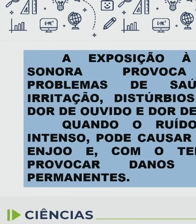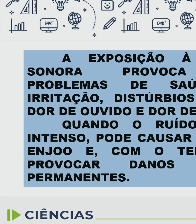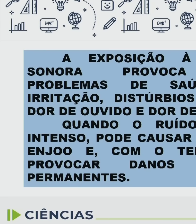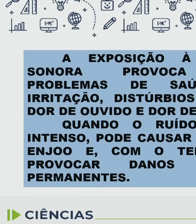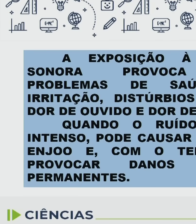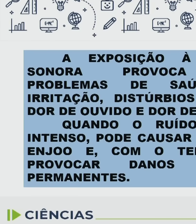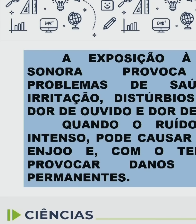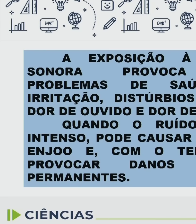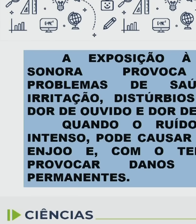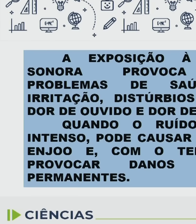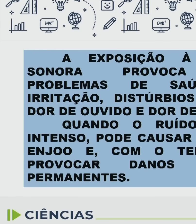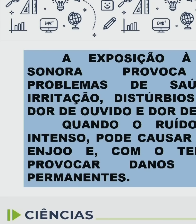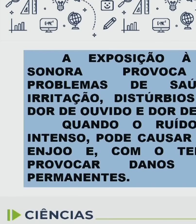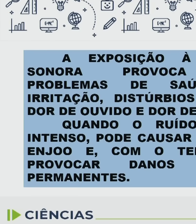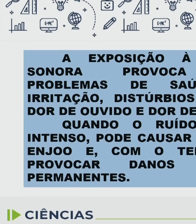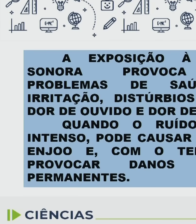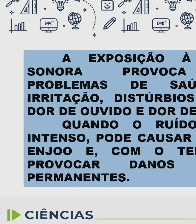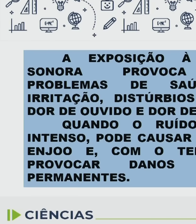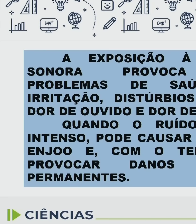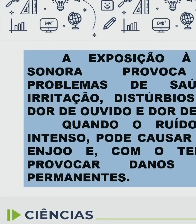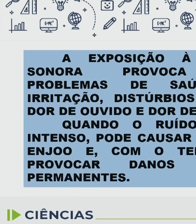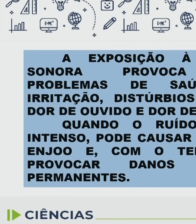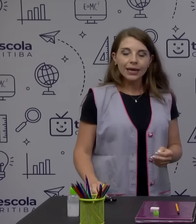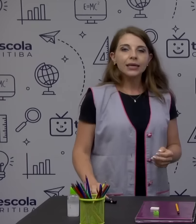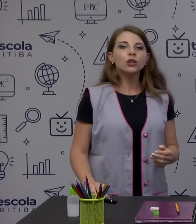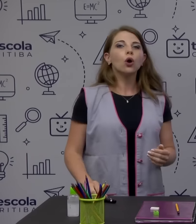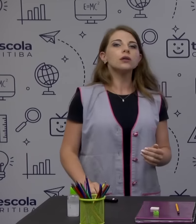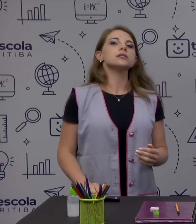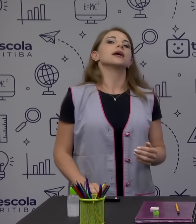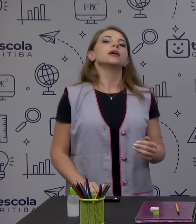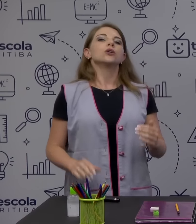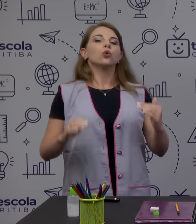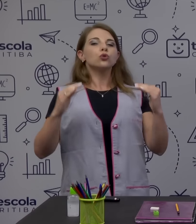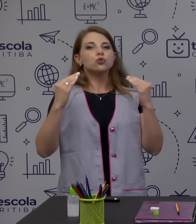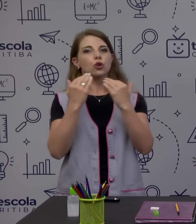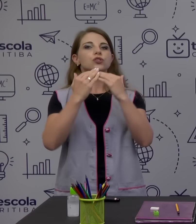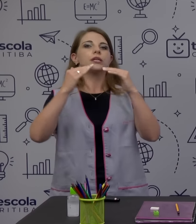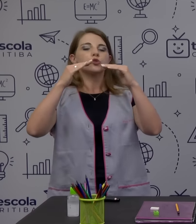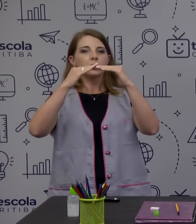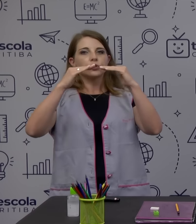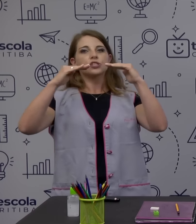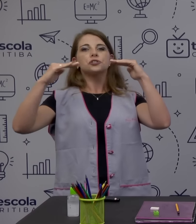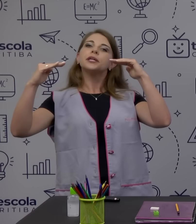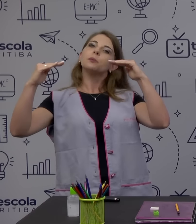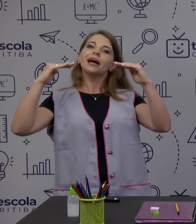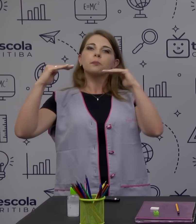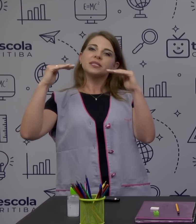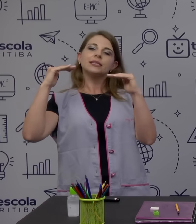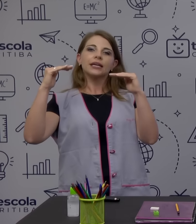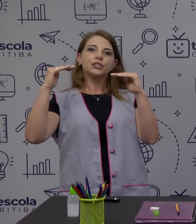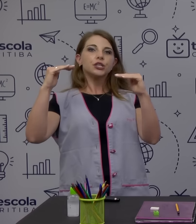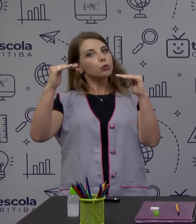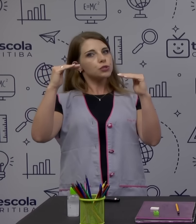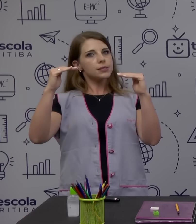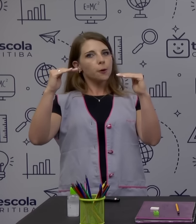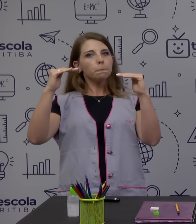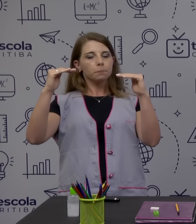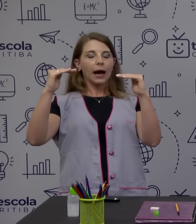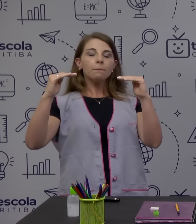auditivos permanentes. O que significa isso, gente? Que nós, né, todos os nossos seres humanos, a gente tem uma capacidade de audição, tá?